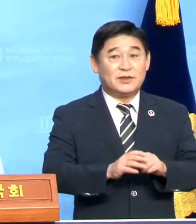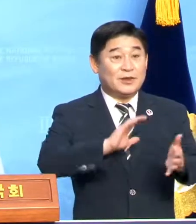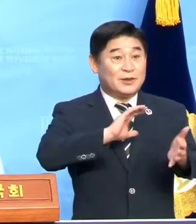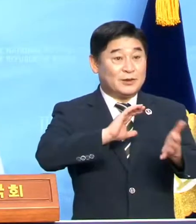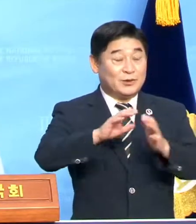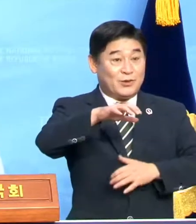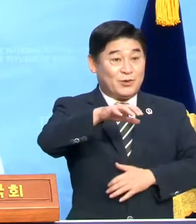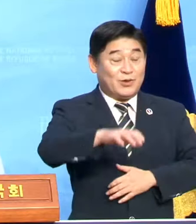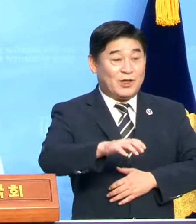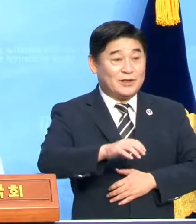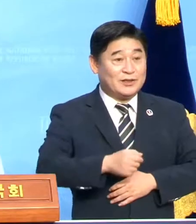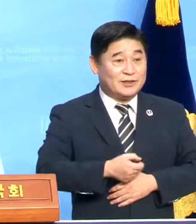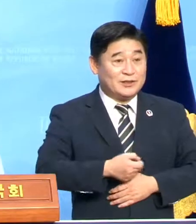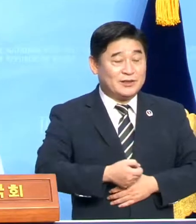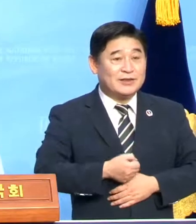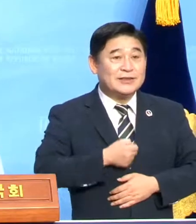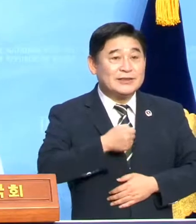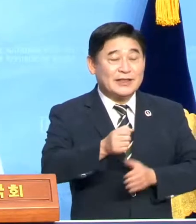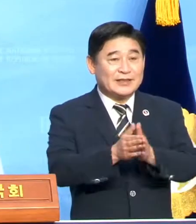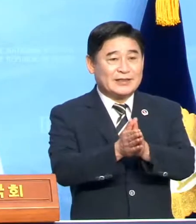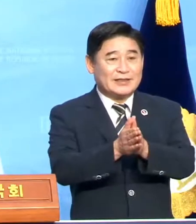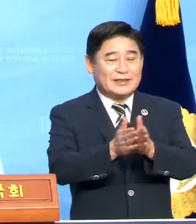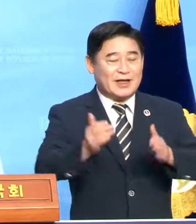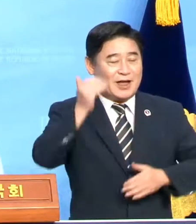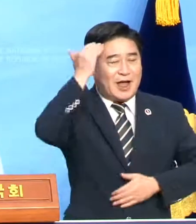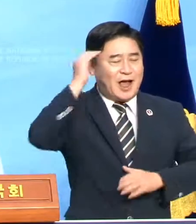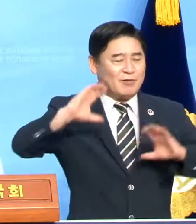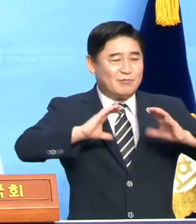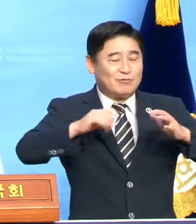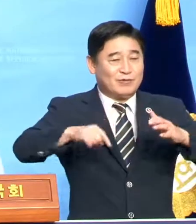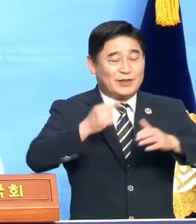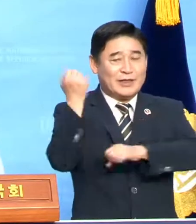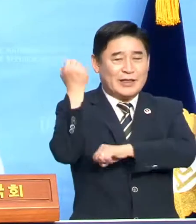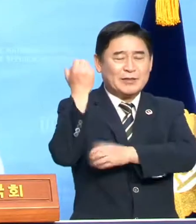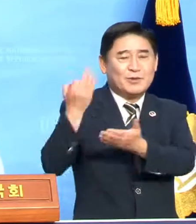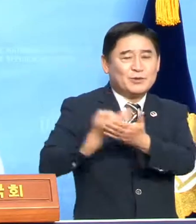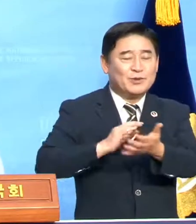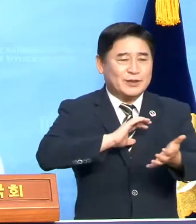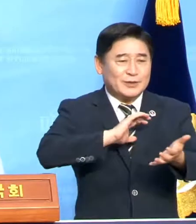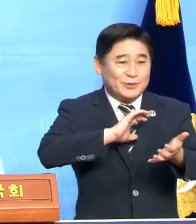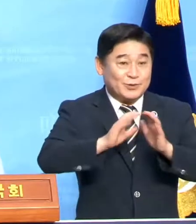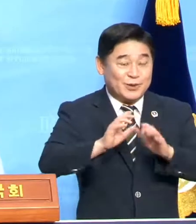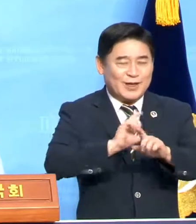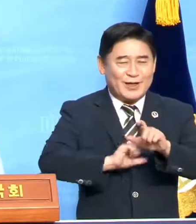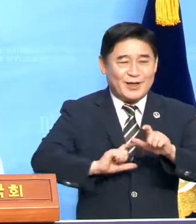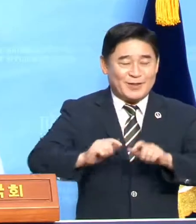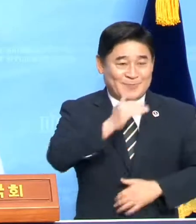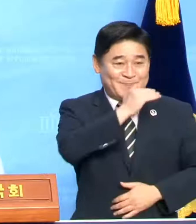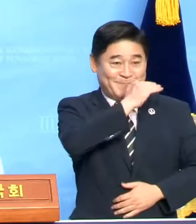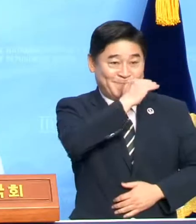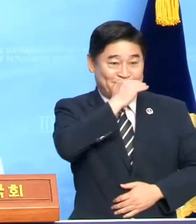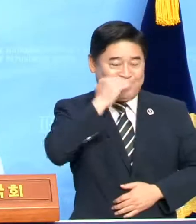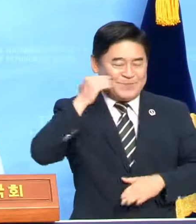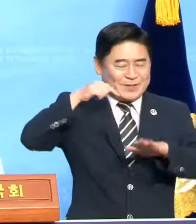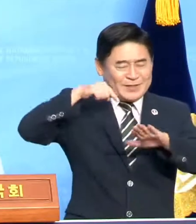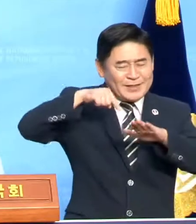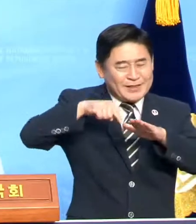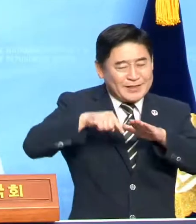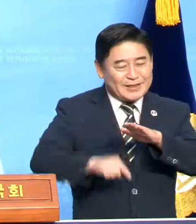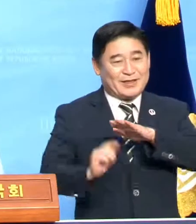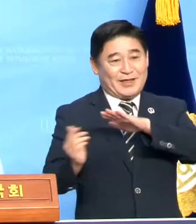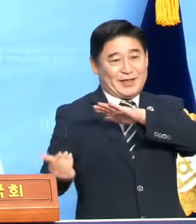팀 간의 기자회견을 시작으로 앞으로 대한민국에서 기본소득 에 대한 논의가 더욱 더 진지하고 심도 깊게